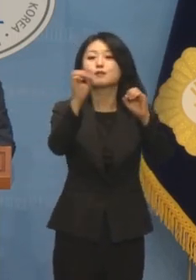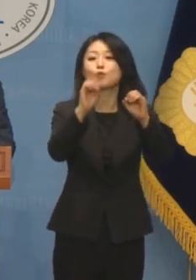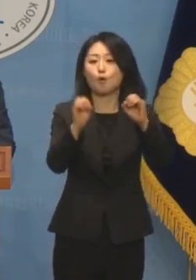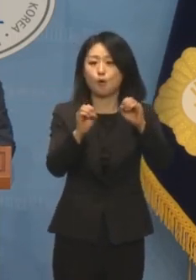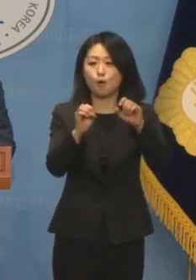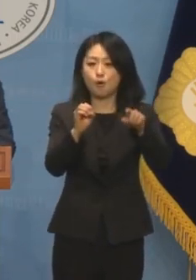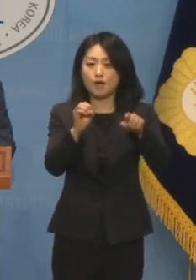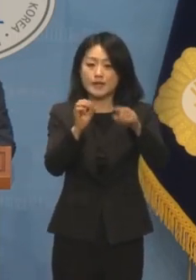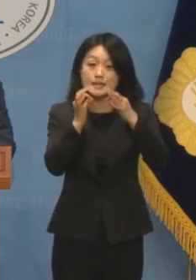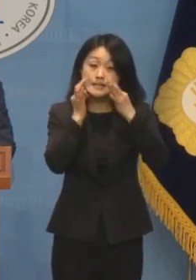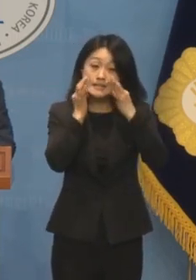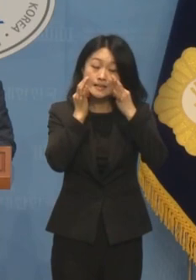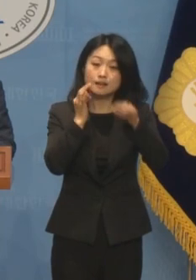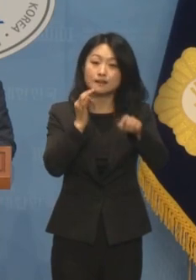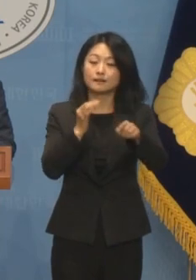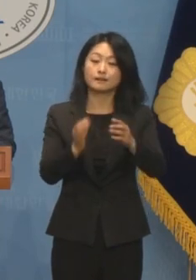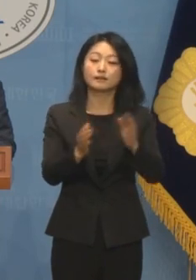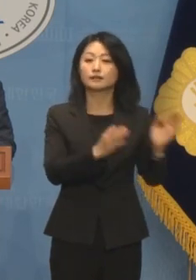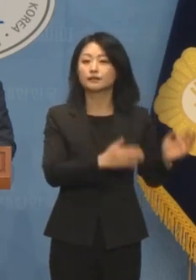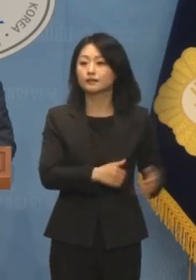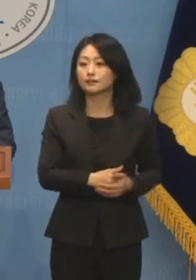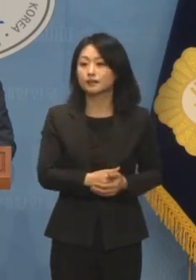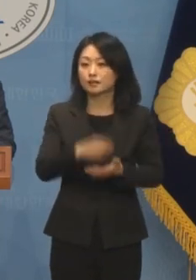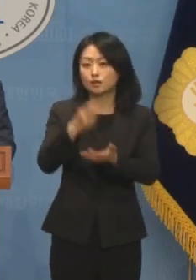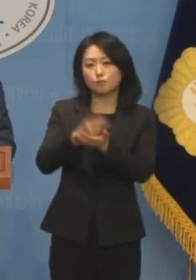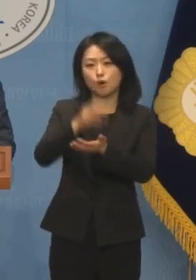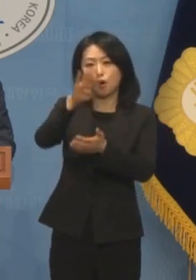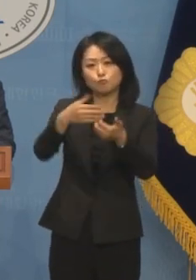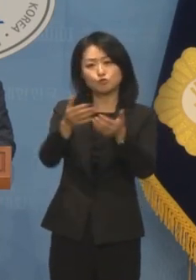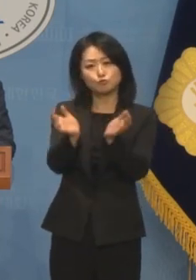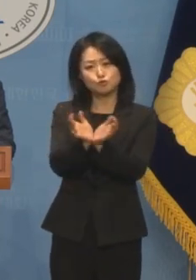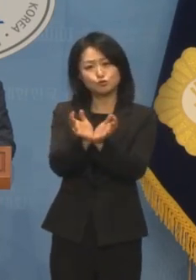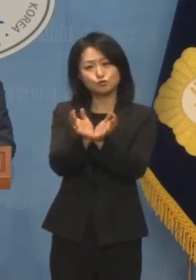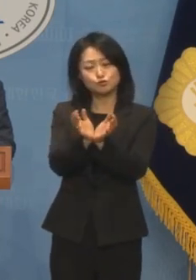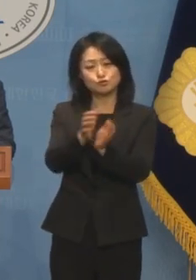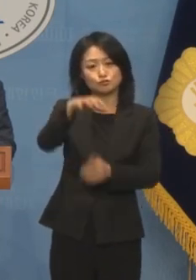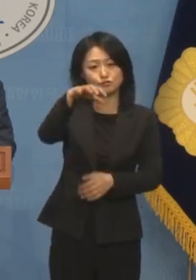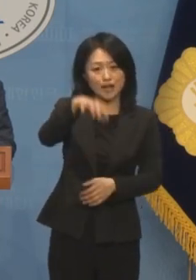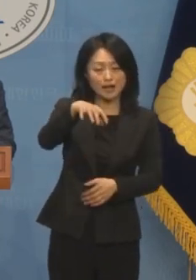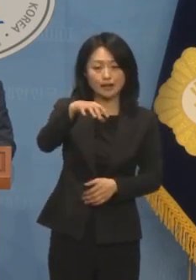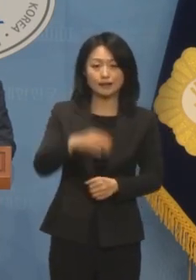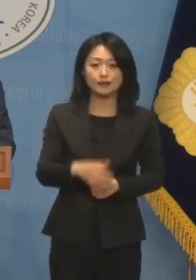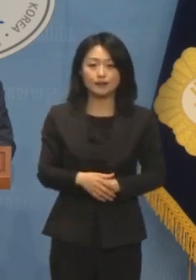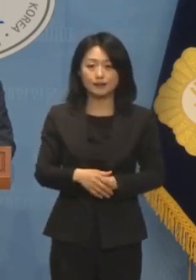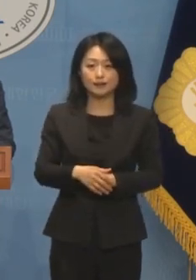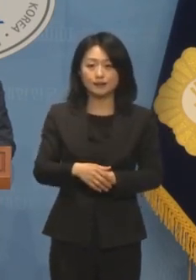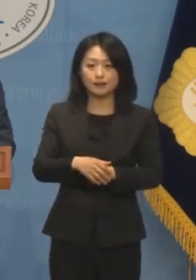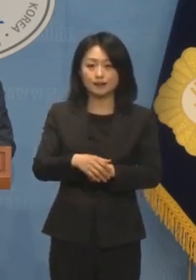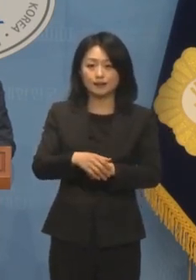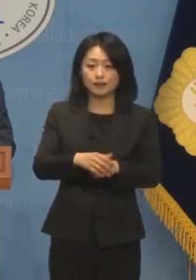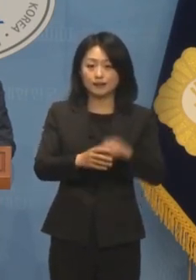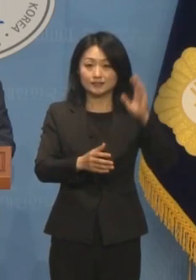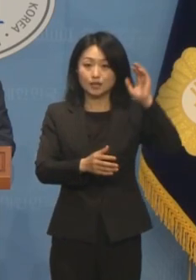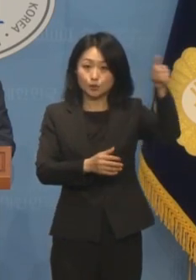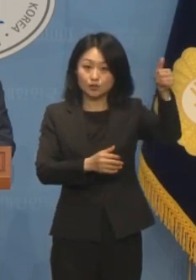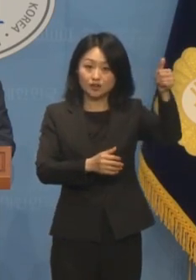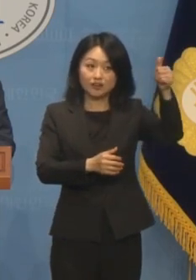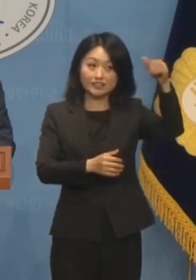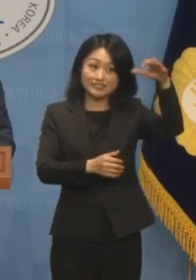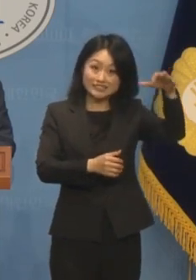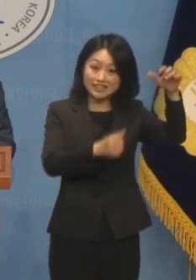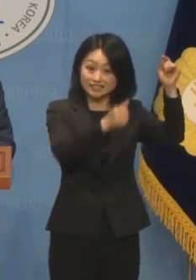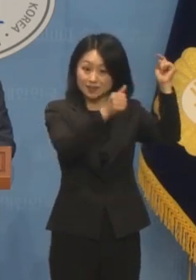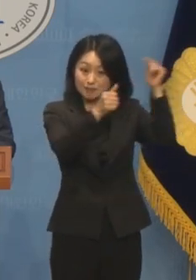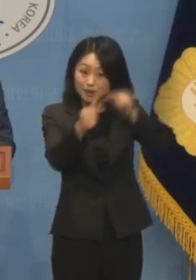법무부가 법리대로 판단했다면 있을 수 없는 결정입니다. 대통령실의 의지가 아니고는